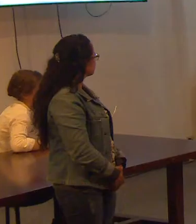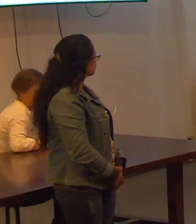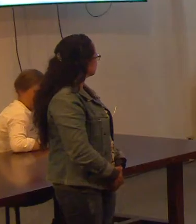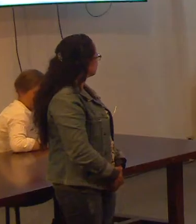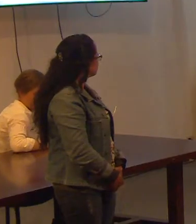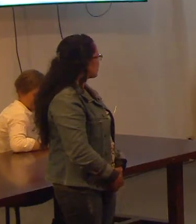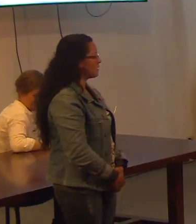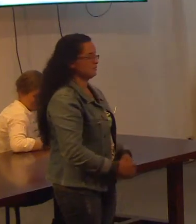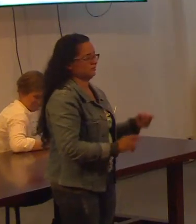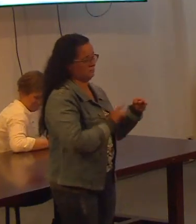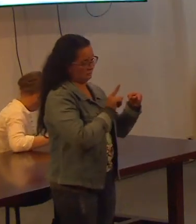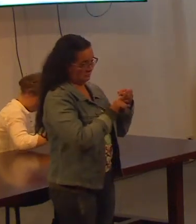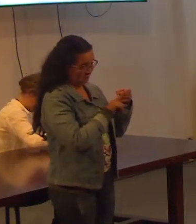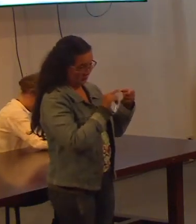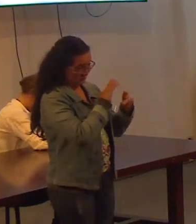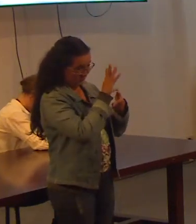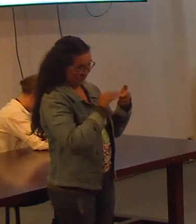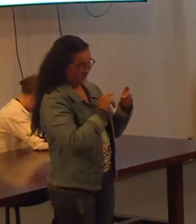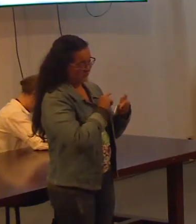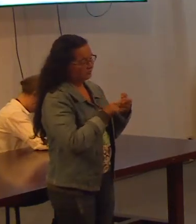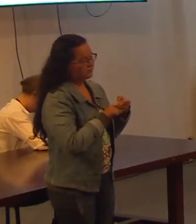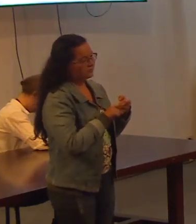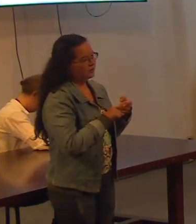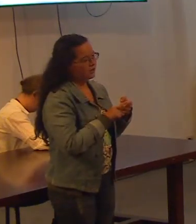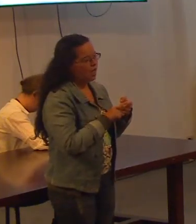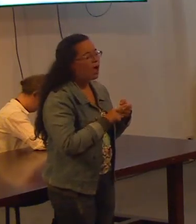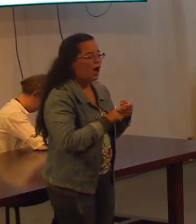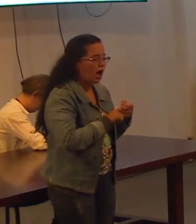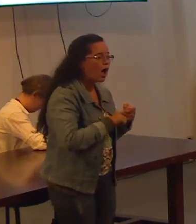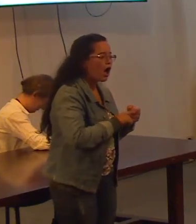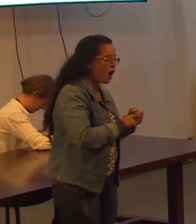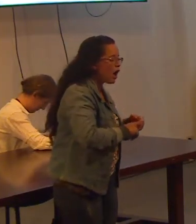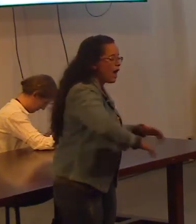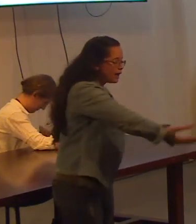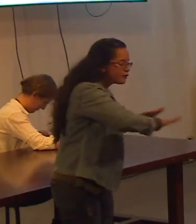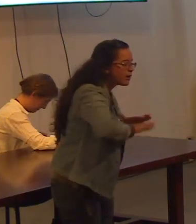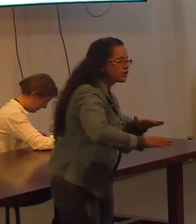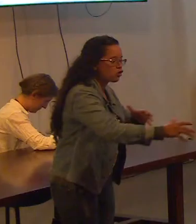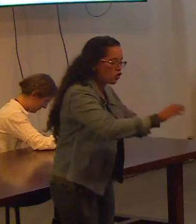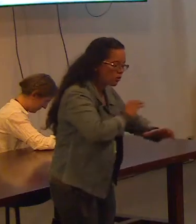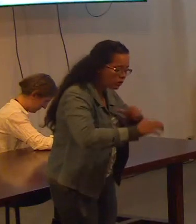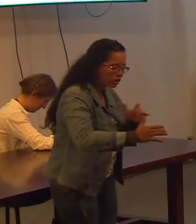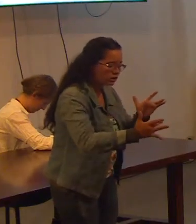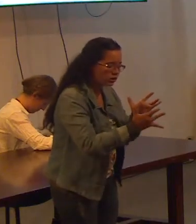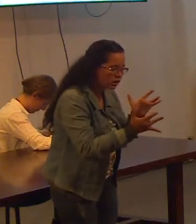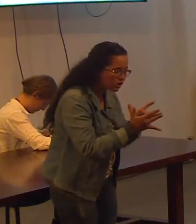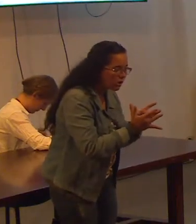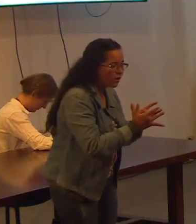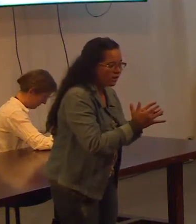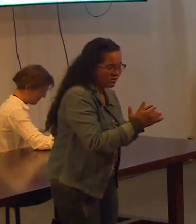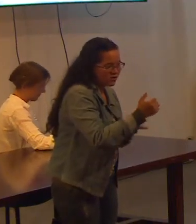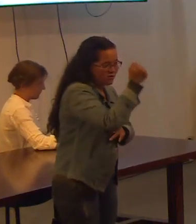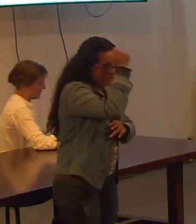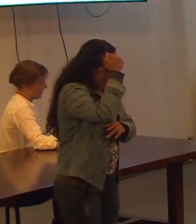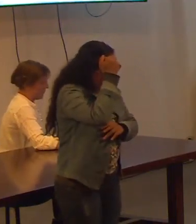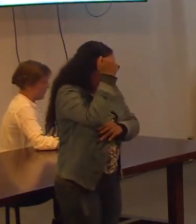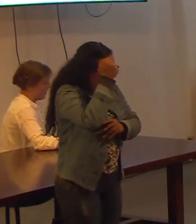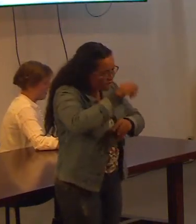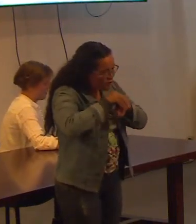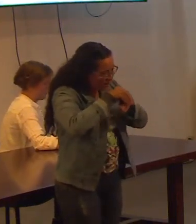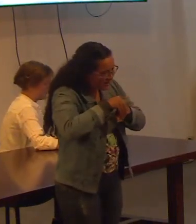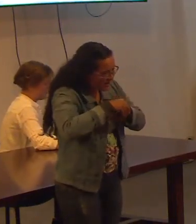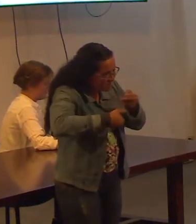Bueno, la primera, se generaron espacios de comunicación e interacción entre los docentes en formación y los profesionales en